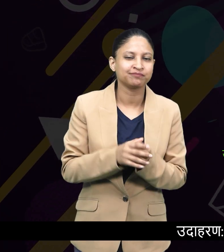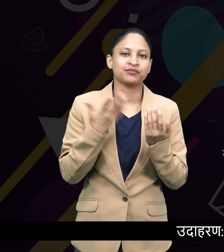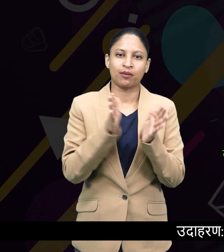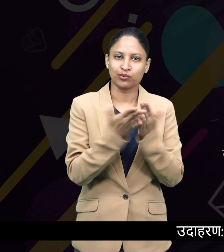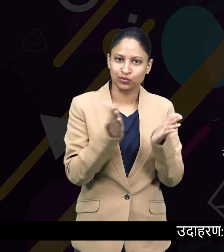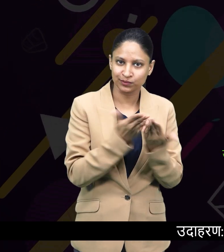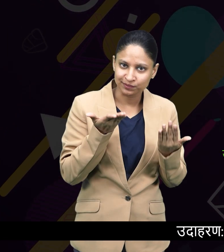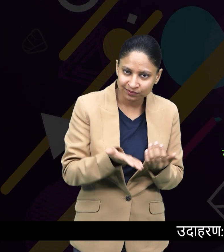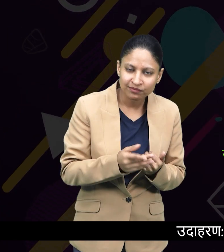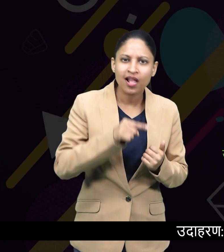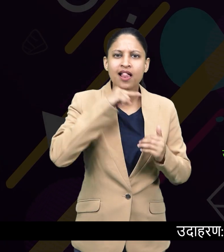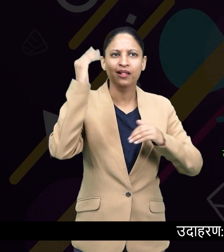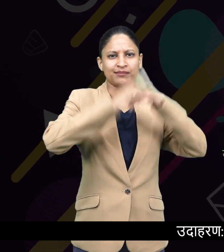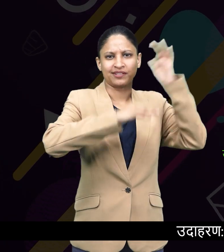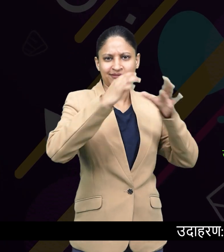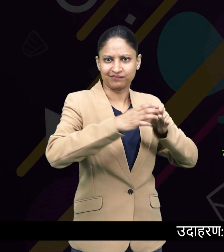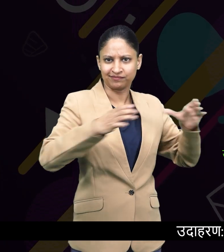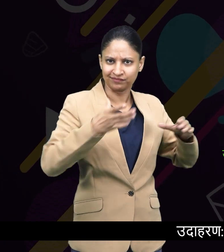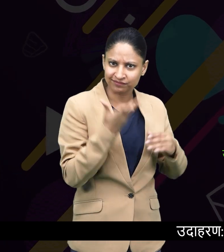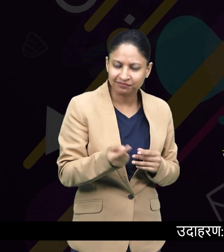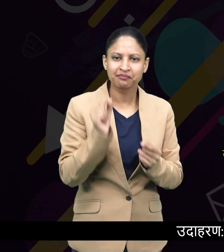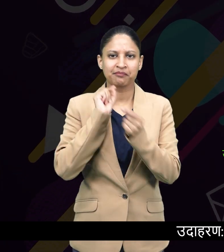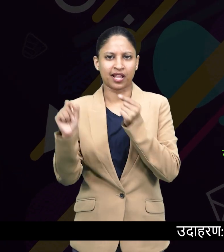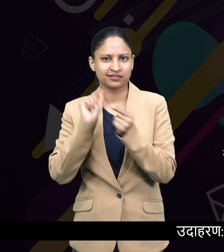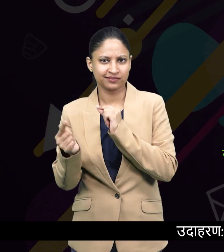उदाहरण पुस्तक, ईंट, माचिस की डिब्बी।